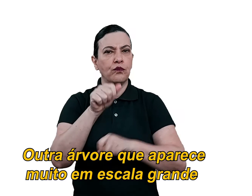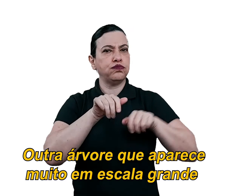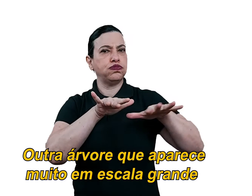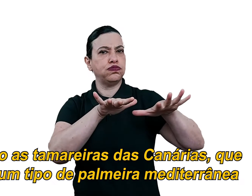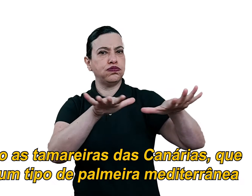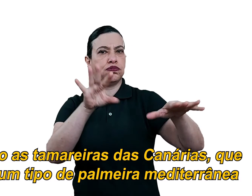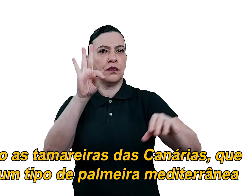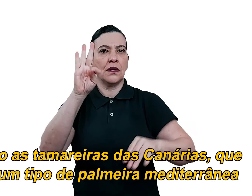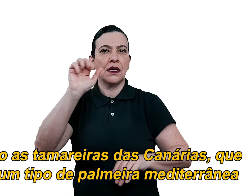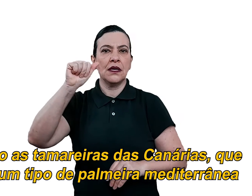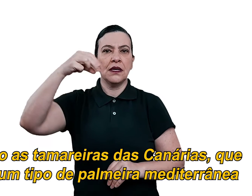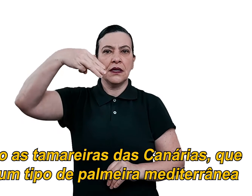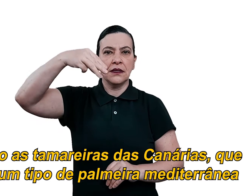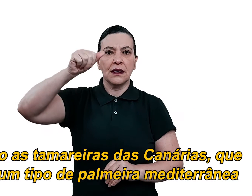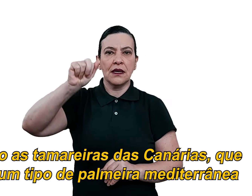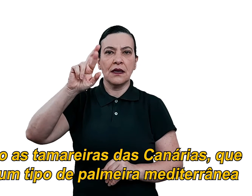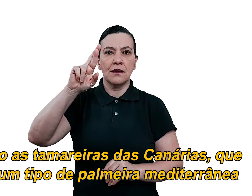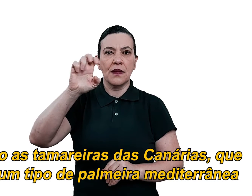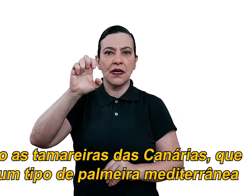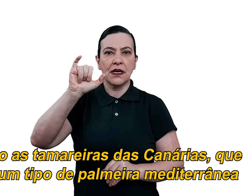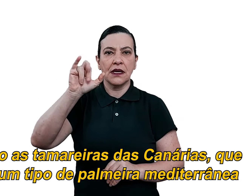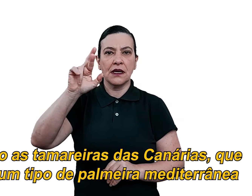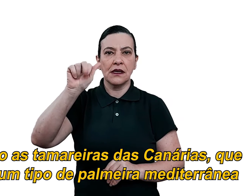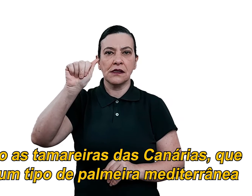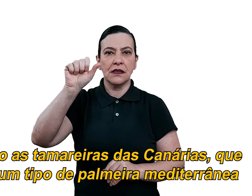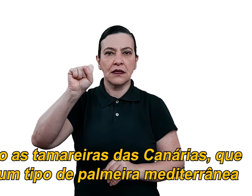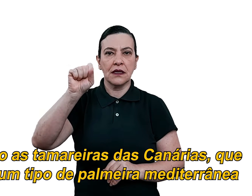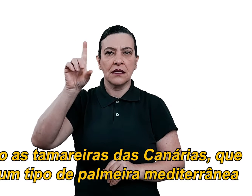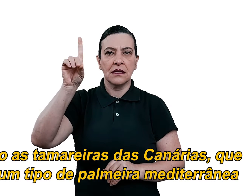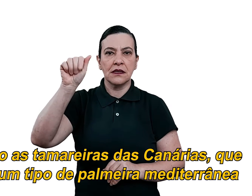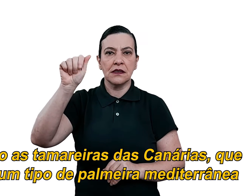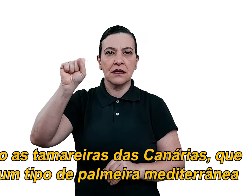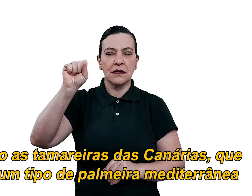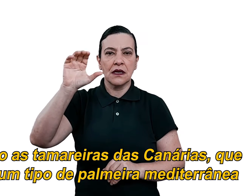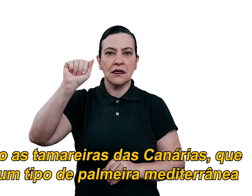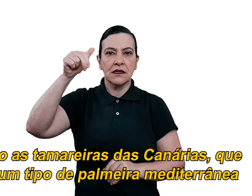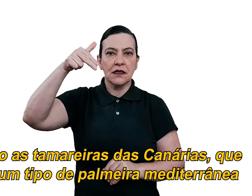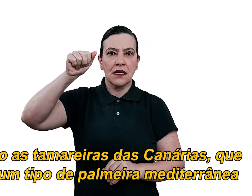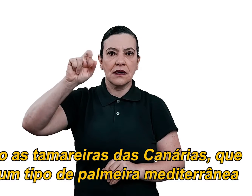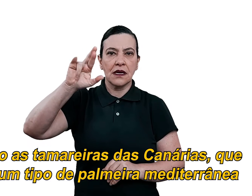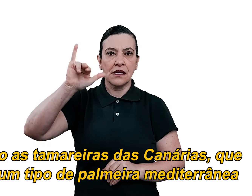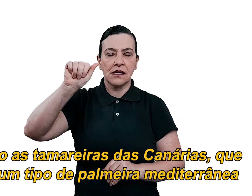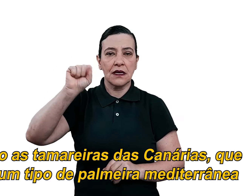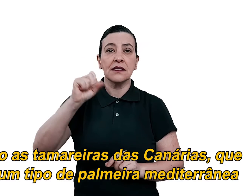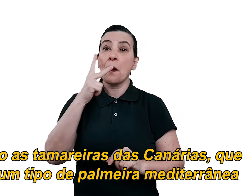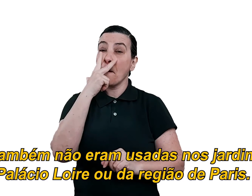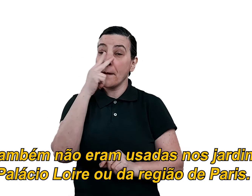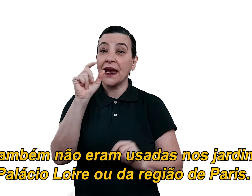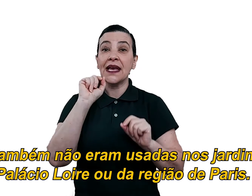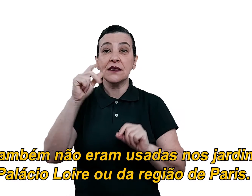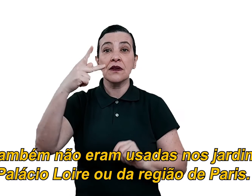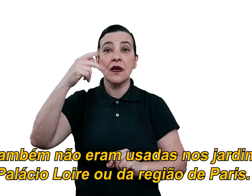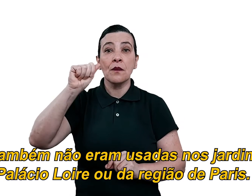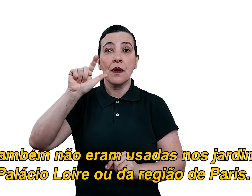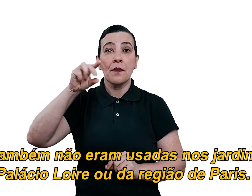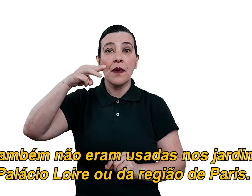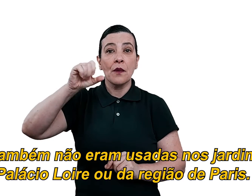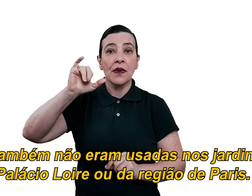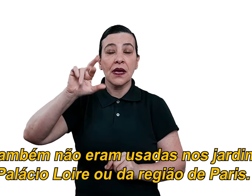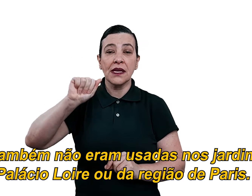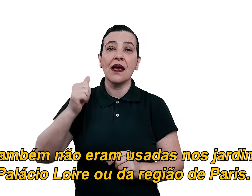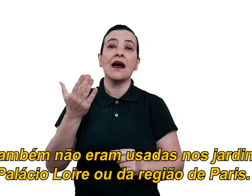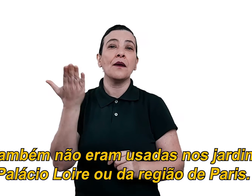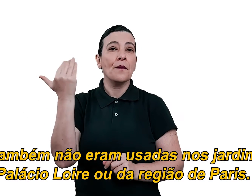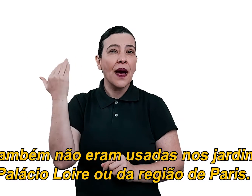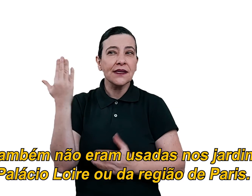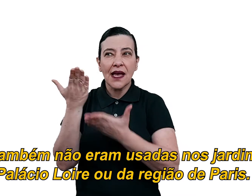escala grande, são as tamareiras das Canárias, não é, que é um tipo de palmeira mediterrânea, que também não eram usados nos jardins